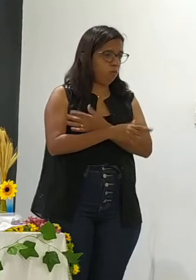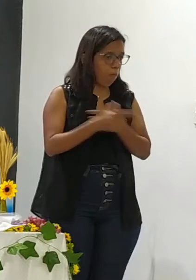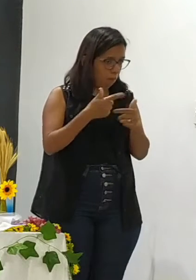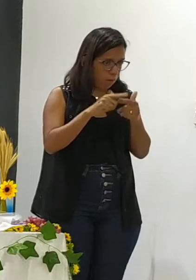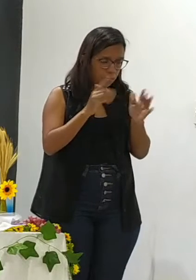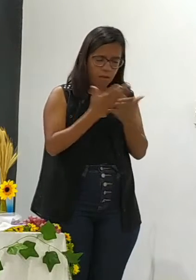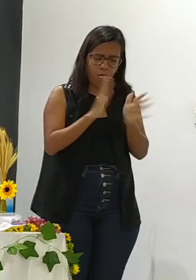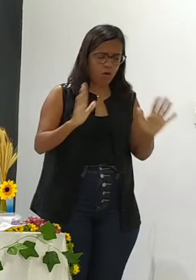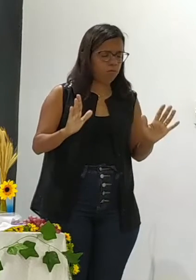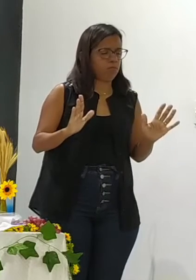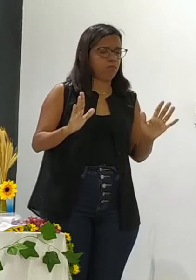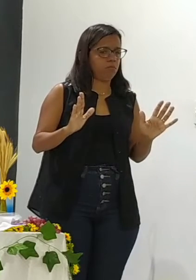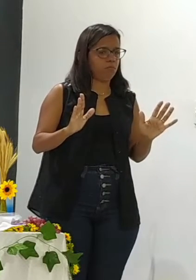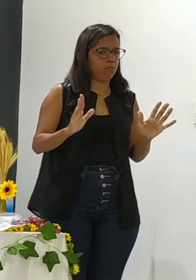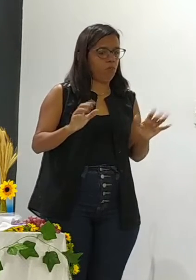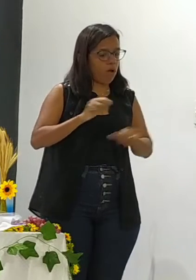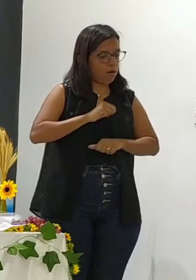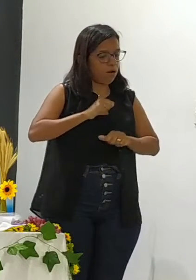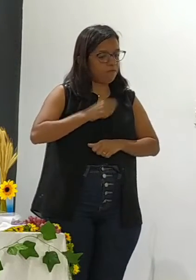esse?